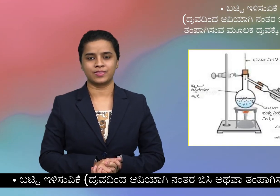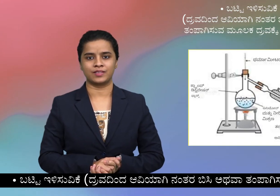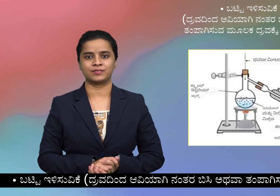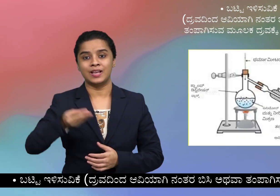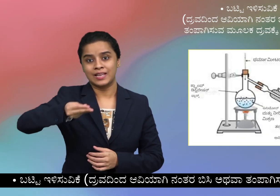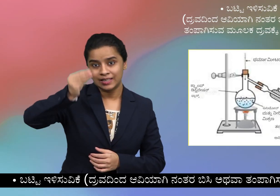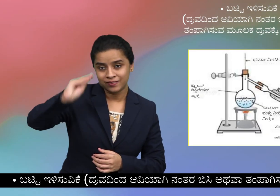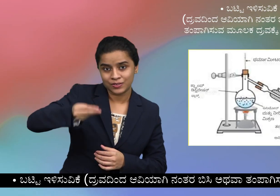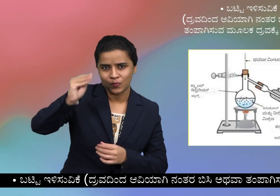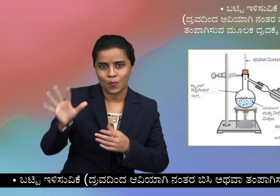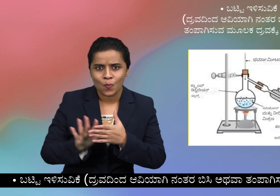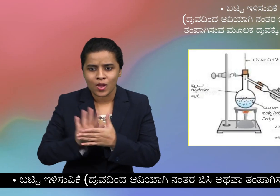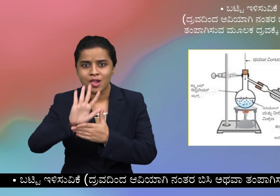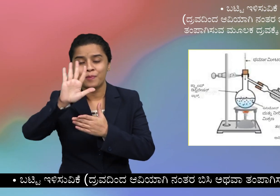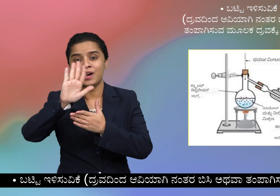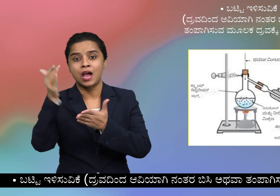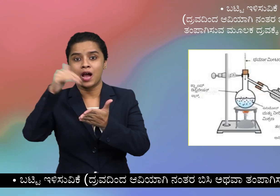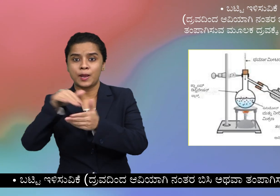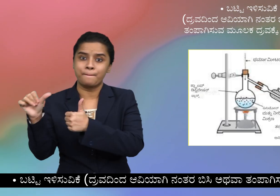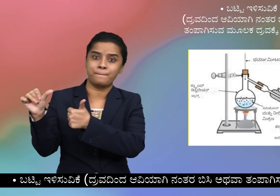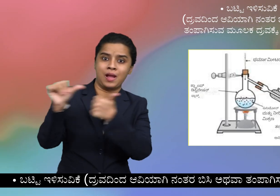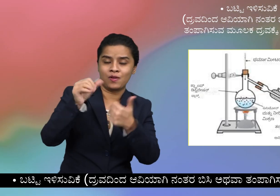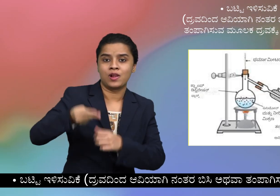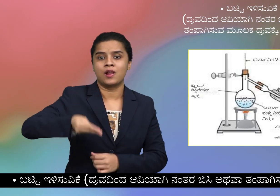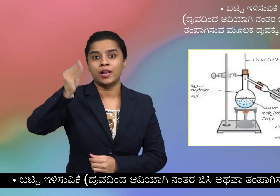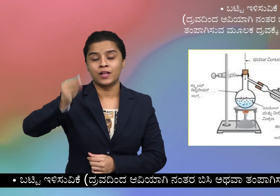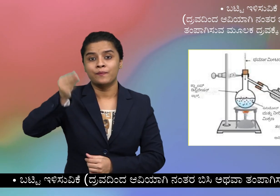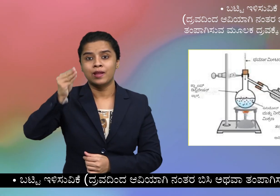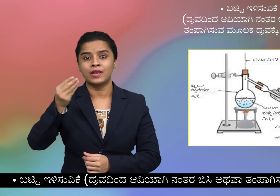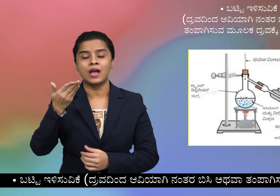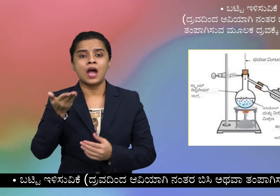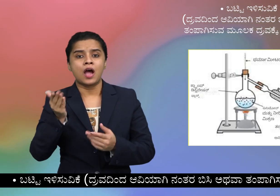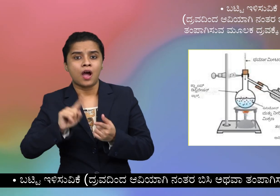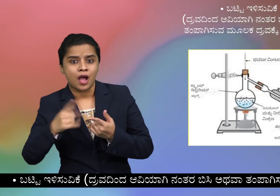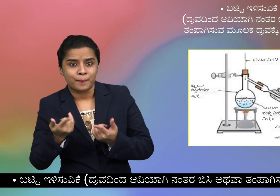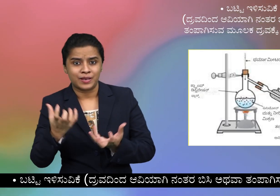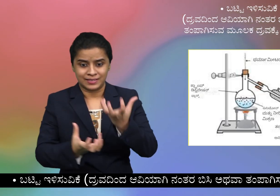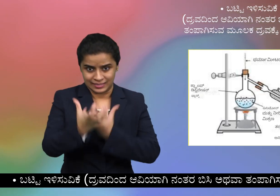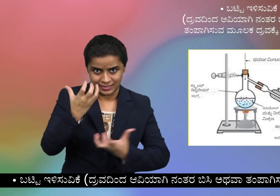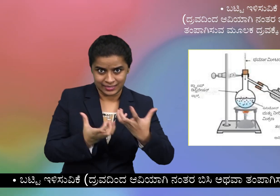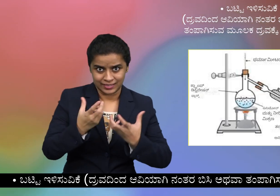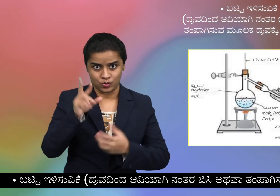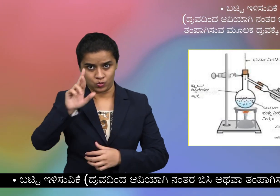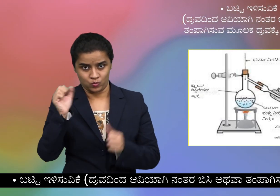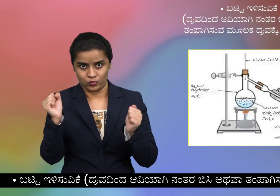ಬಟ್ಟಿ ಇಳಿಸುವಿಕೆ, ದ್ರವದಿಂದ ಆವಿಯಾಗಿ ನಂತರ ಬಿಸಿ ಅಥವಾ ತಂಪಾಗಿಸುವ ಮೂಲಕ ದ್ರವಕ್ಕೆ